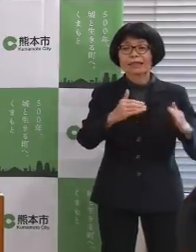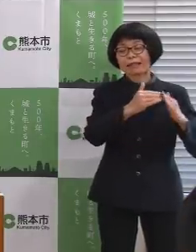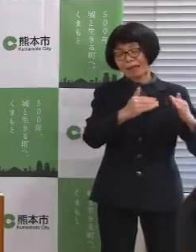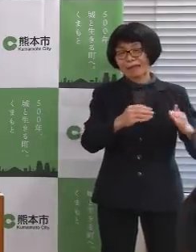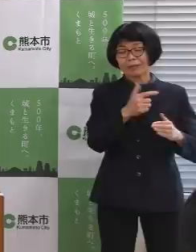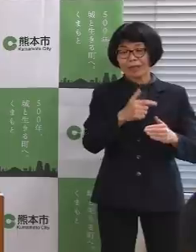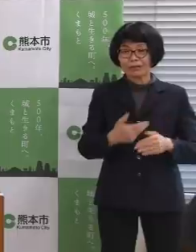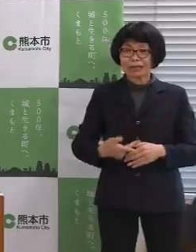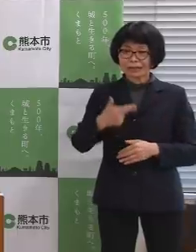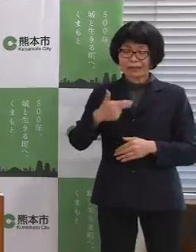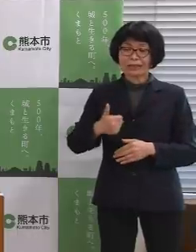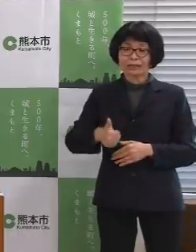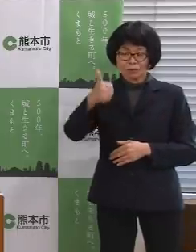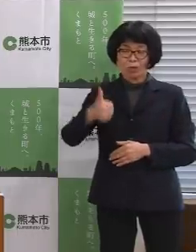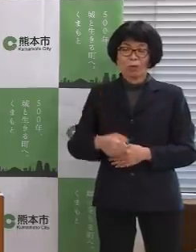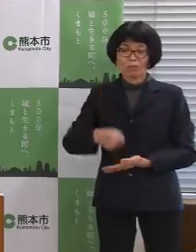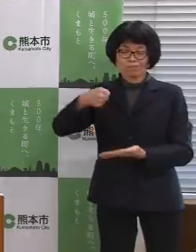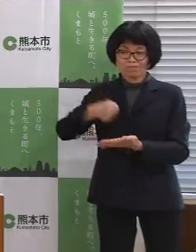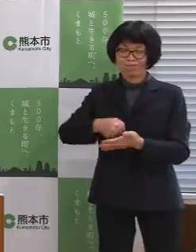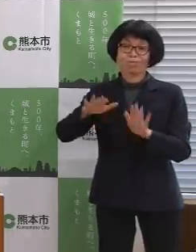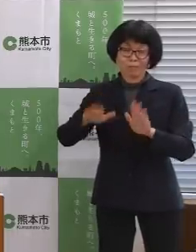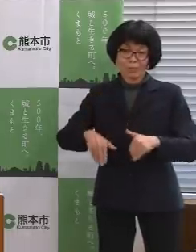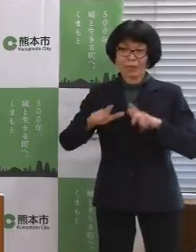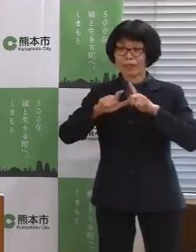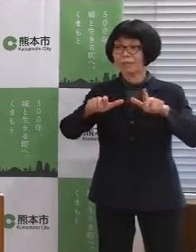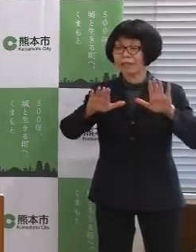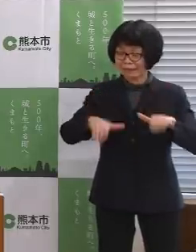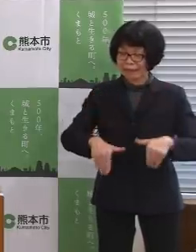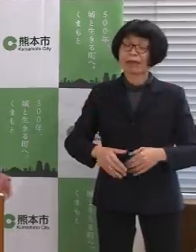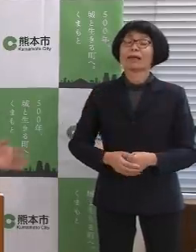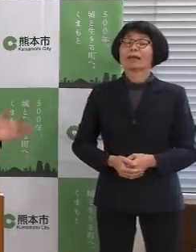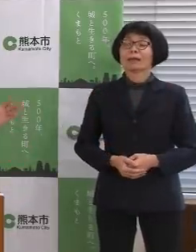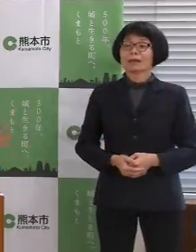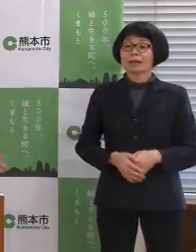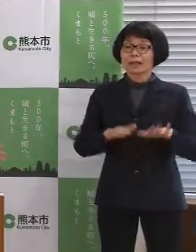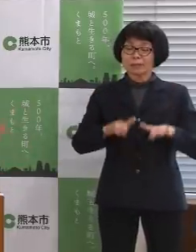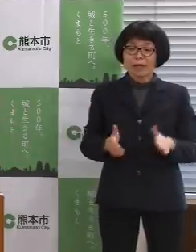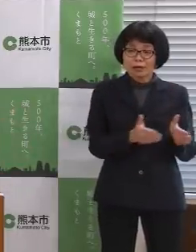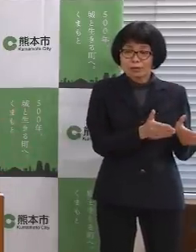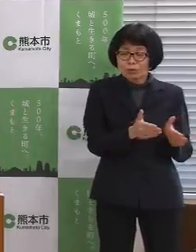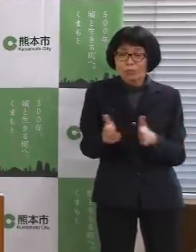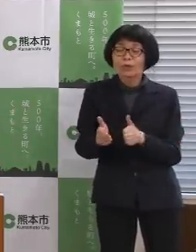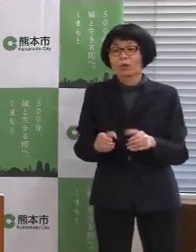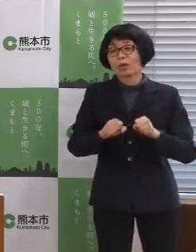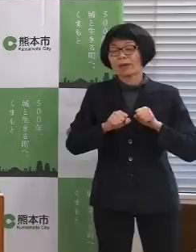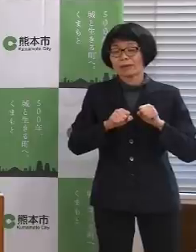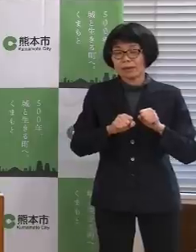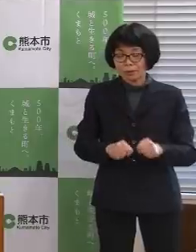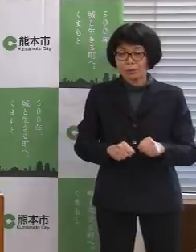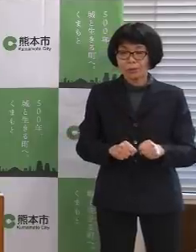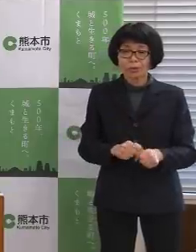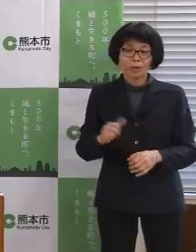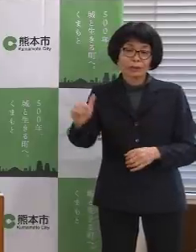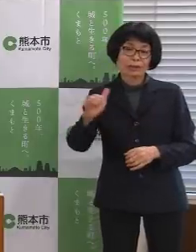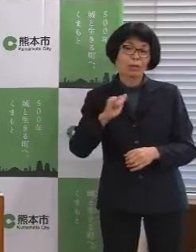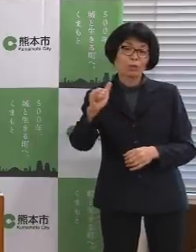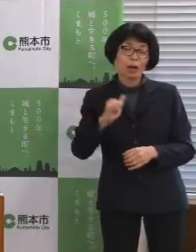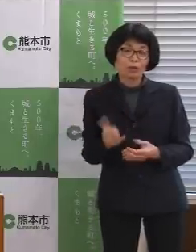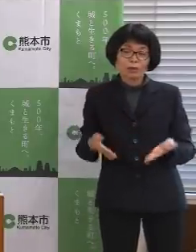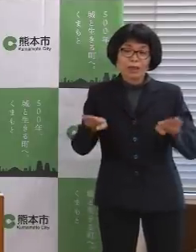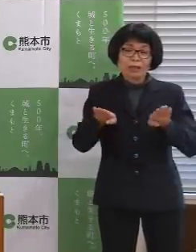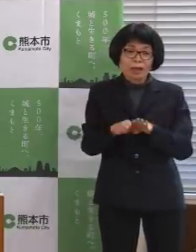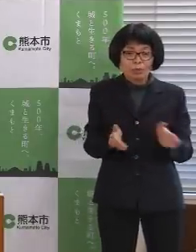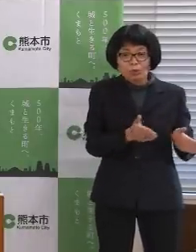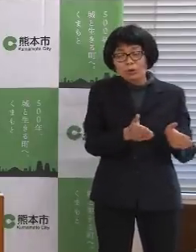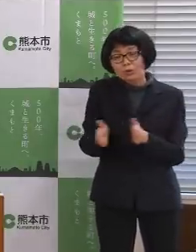だ国での審議を行っている間でもですね、今もこうやって準備をして、まあ、コールセンター整え、やっております